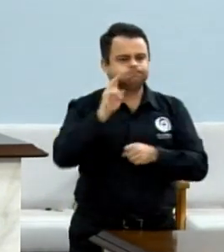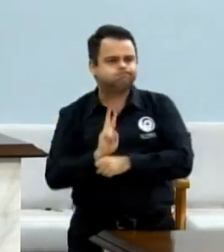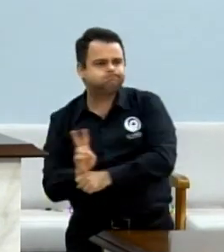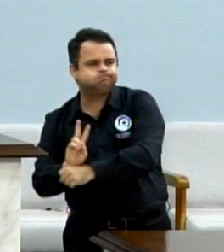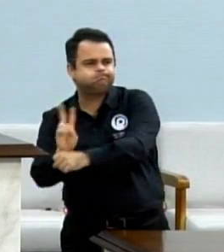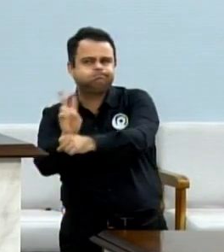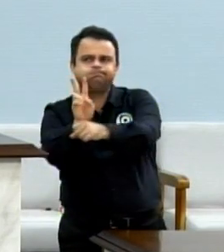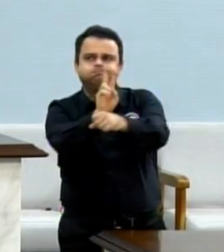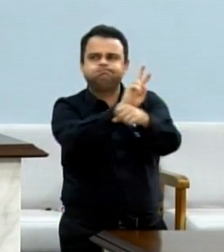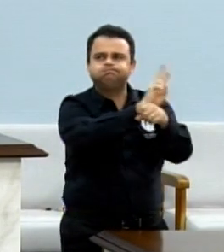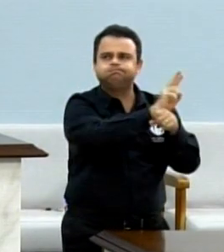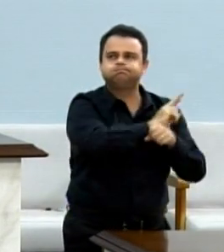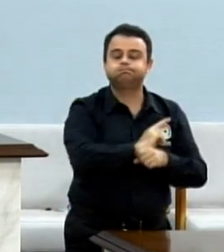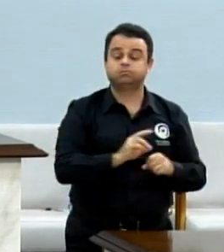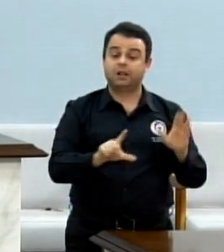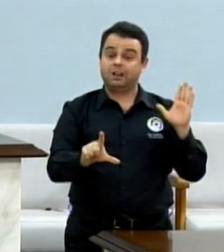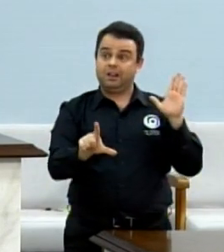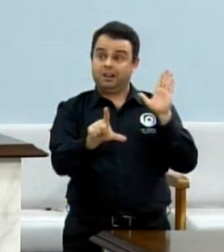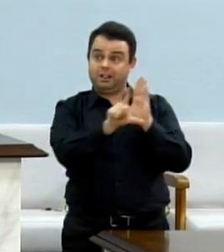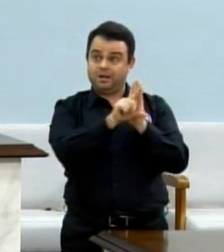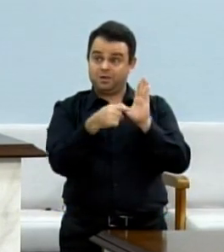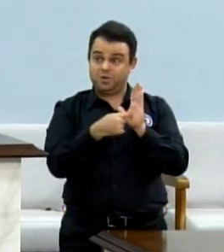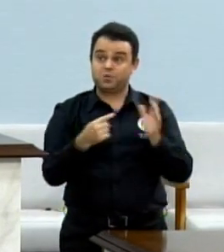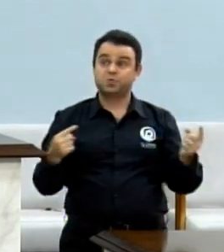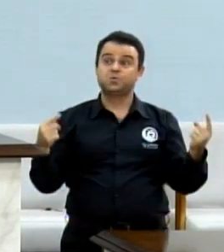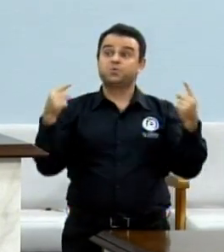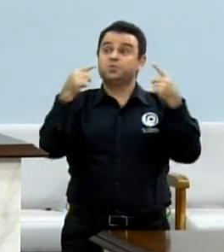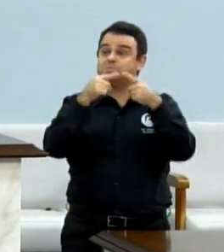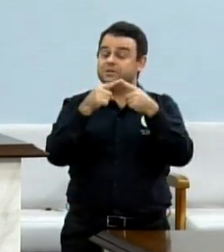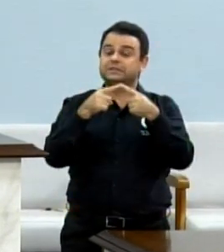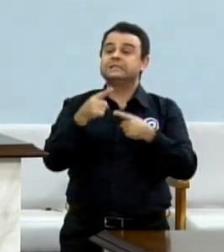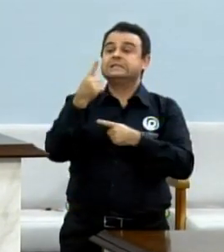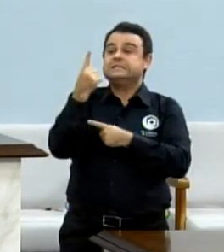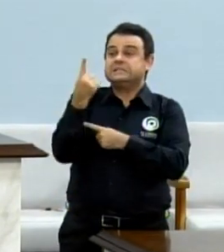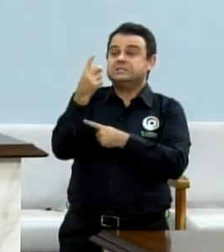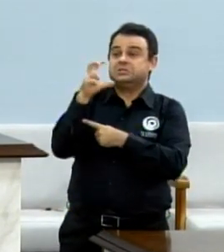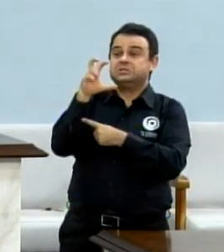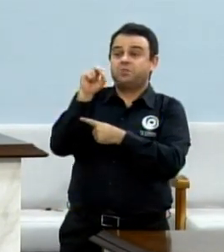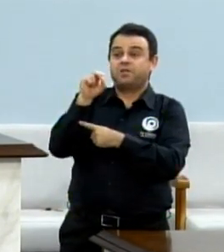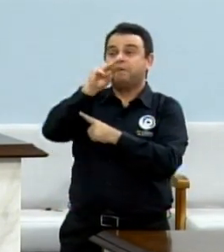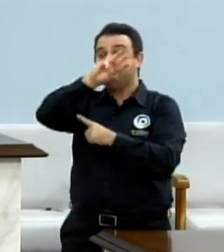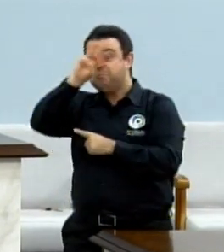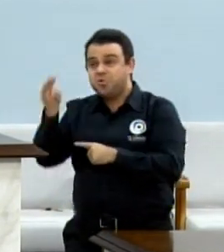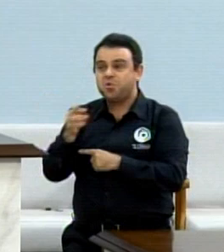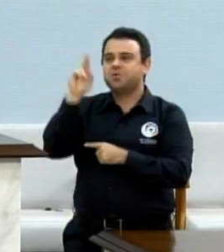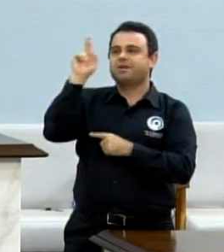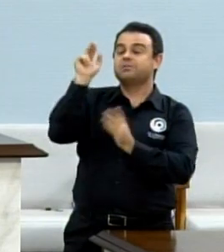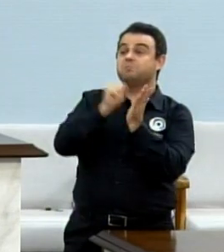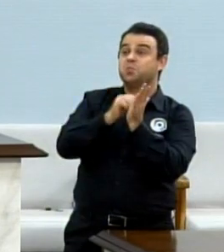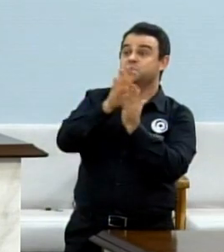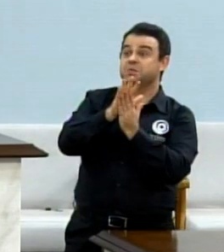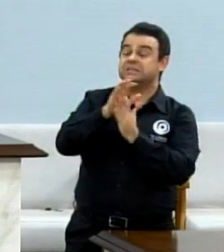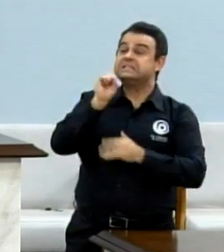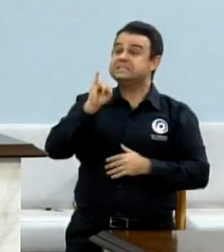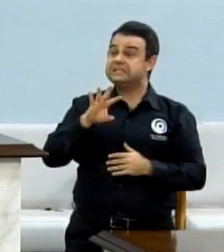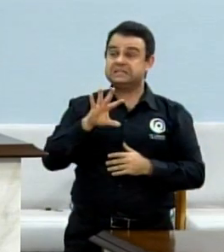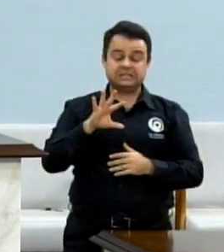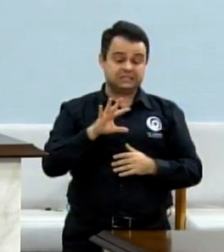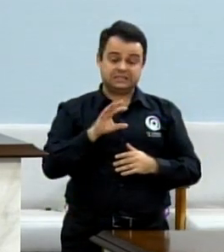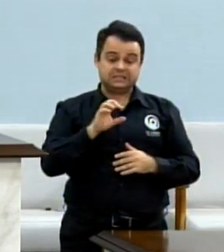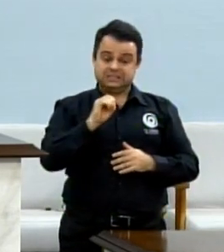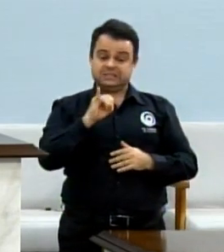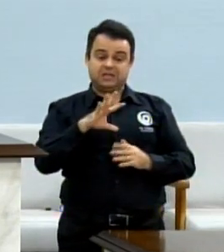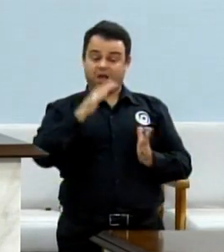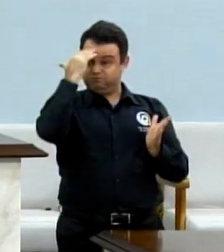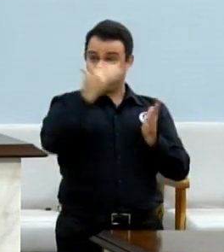Tratar de uma legislação que pega 50 milhões de reais por infração, não sei, 2% do faturamento bruto. Ah,